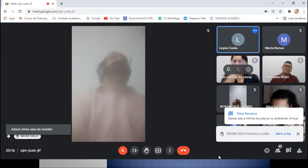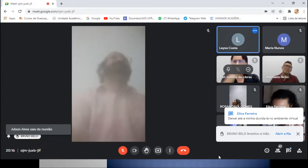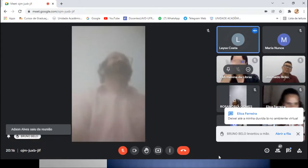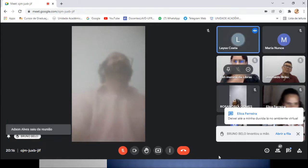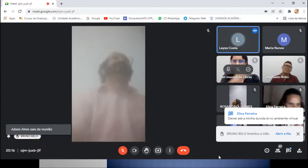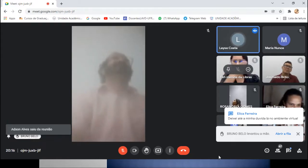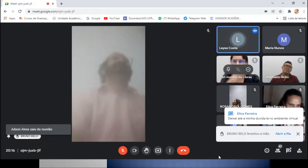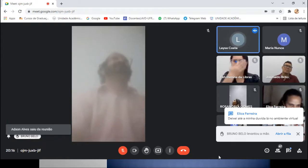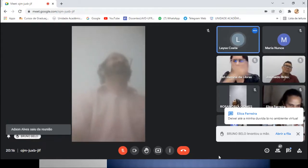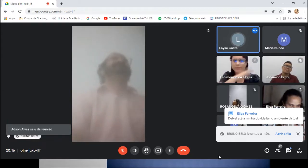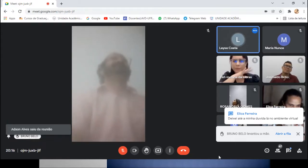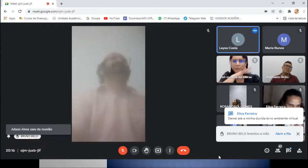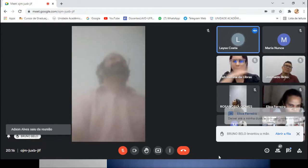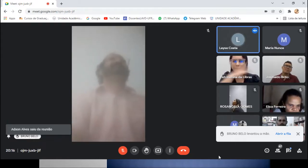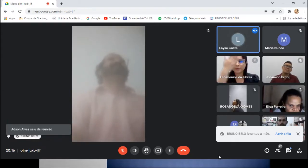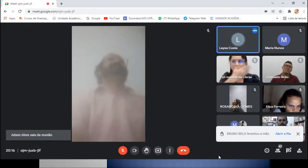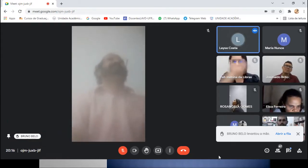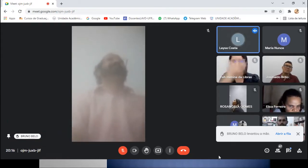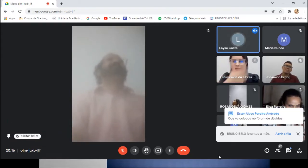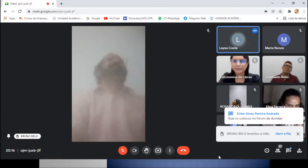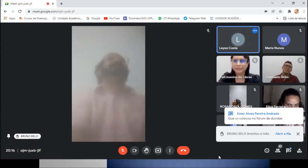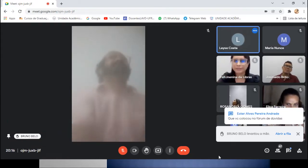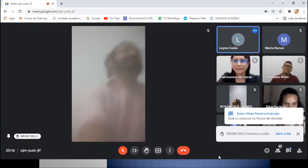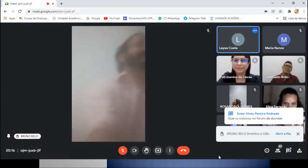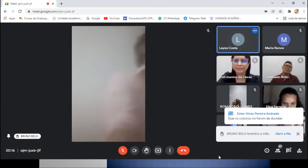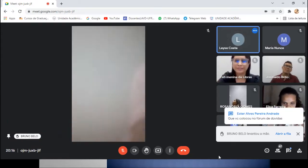Eita, mas tá ruim, tá? A câmera tá ruim.